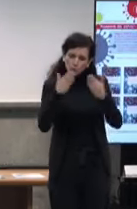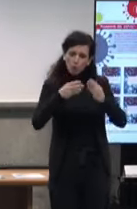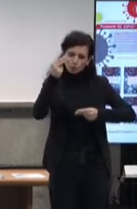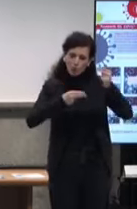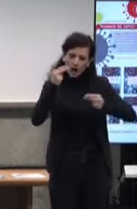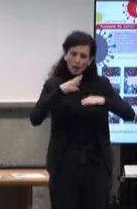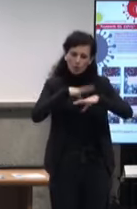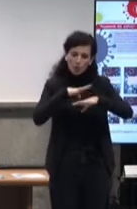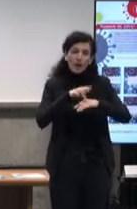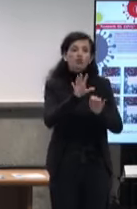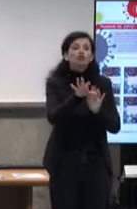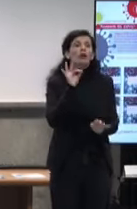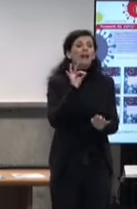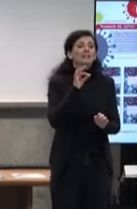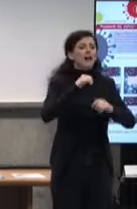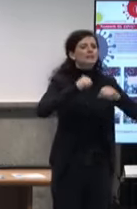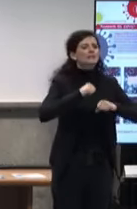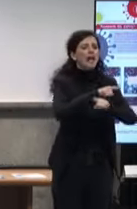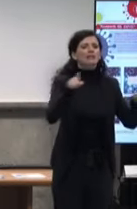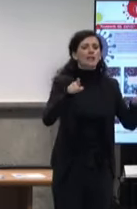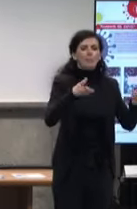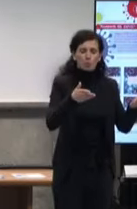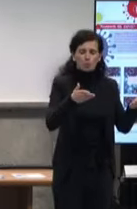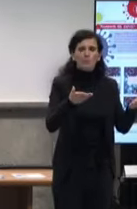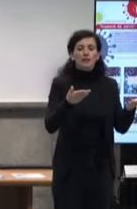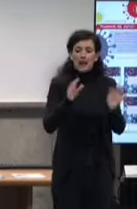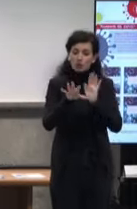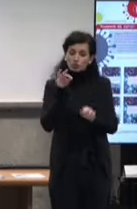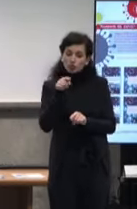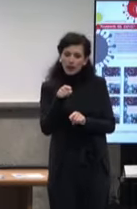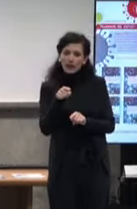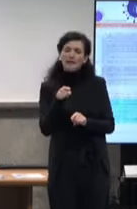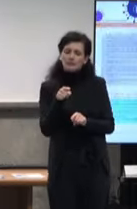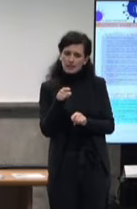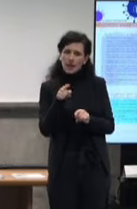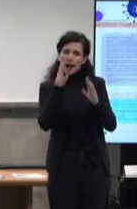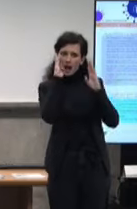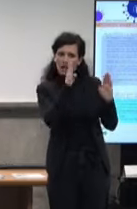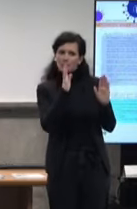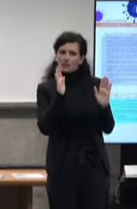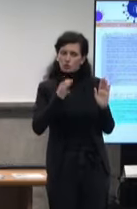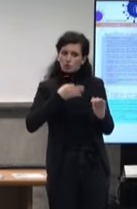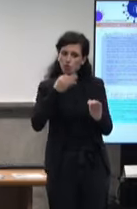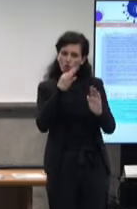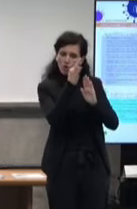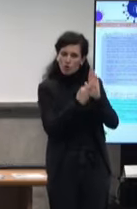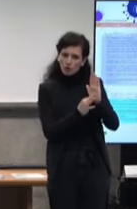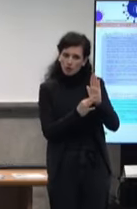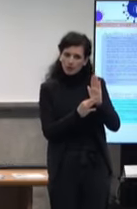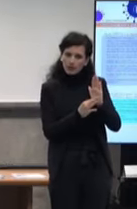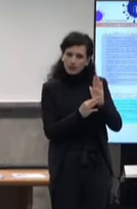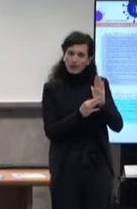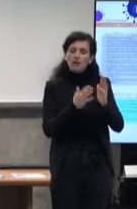di sanità pubblica devono tenere conto di questi fattori ma tutti i modelli partono da alcuni assunti